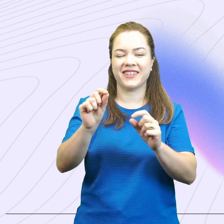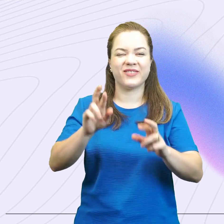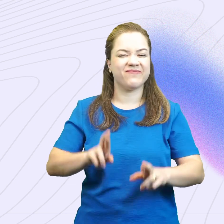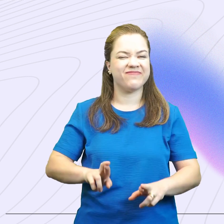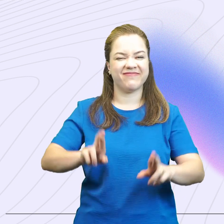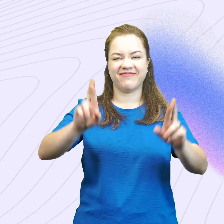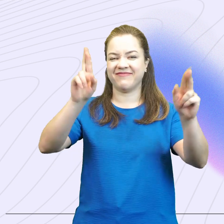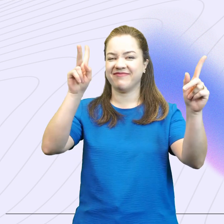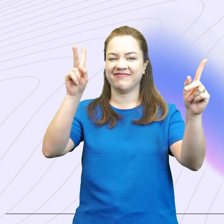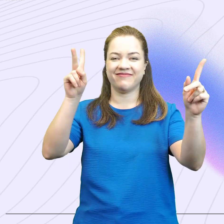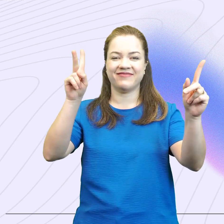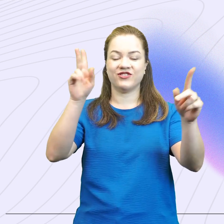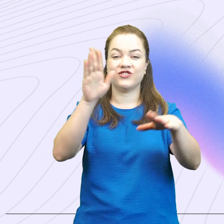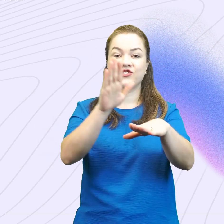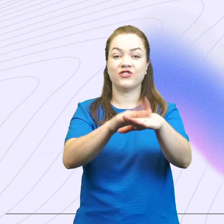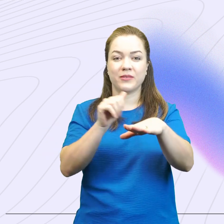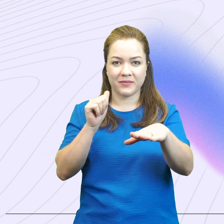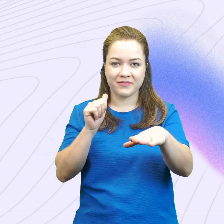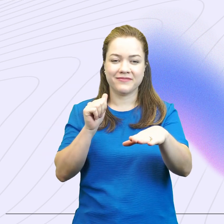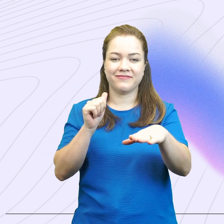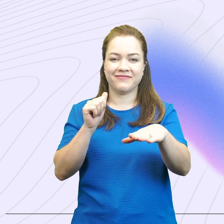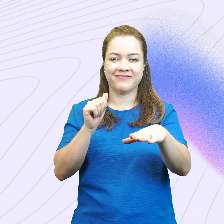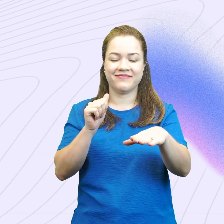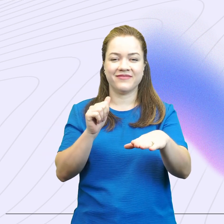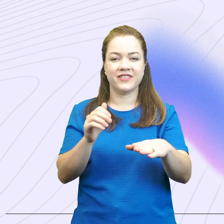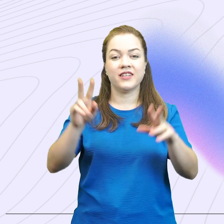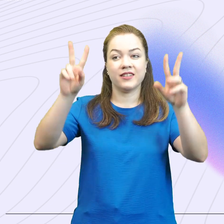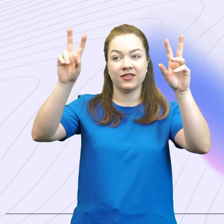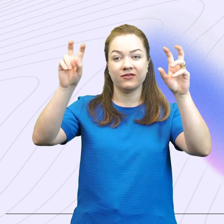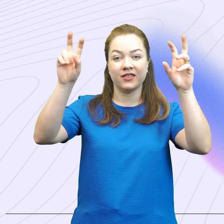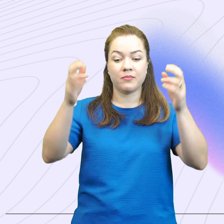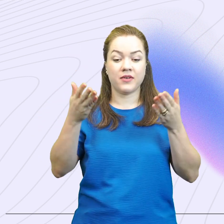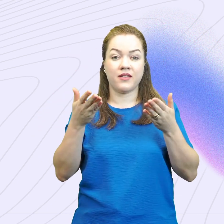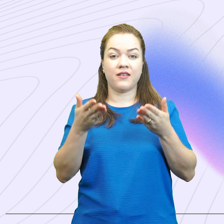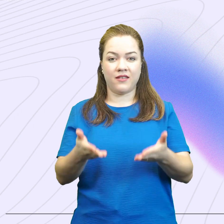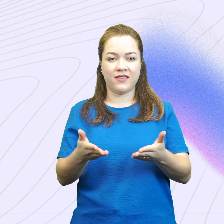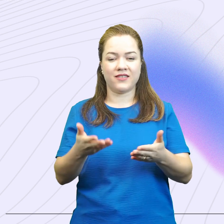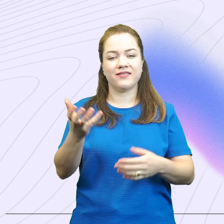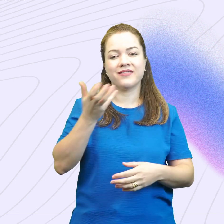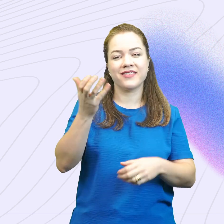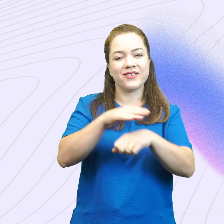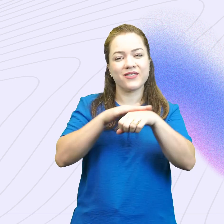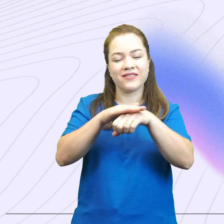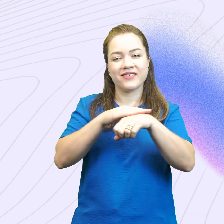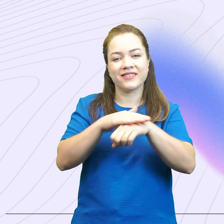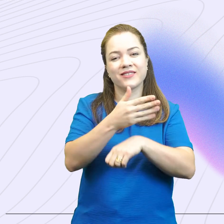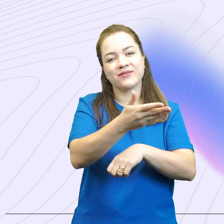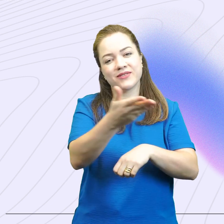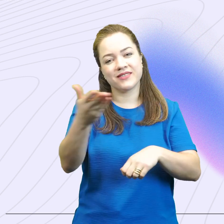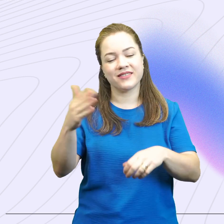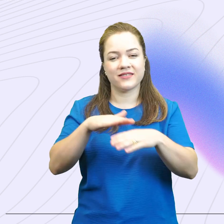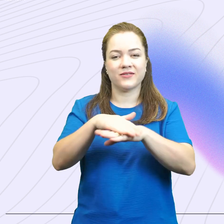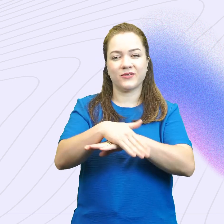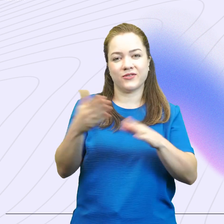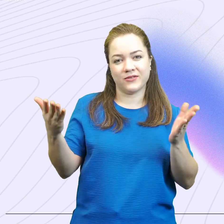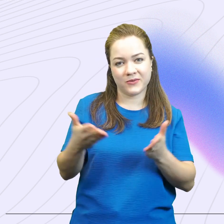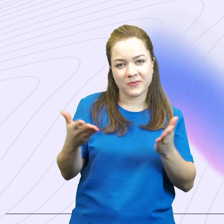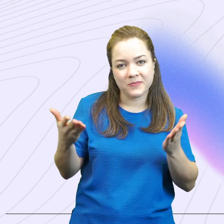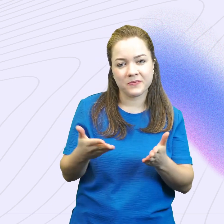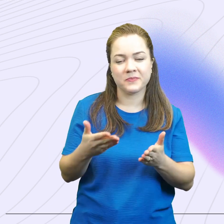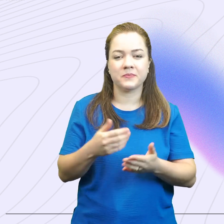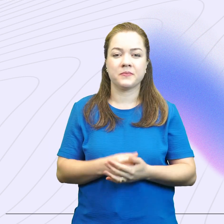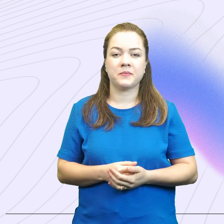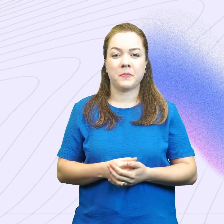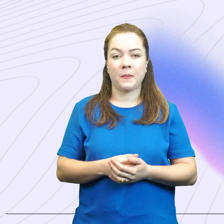totalmente diferente a respeito de chamado. E é justamente sobre isso que eu quero conversar com vocês essa noite.